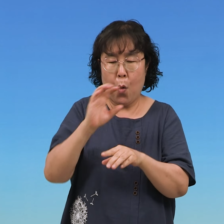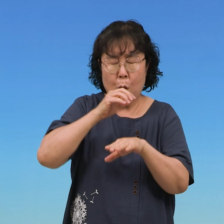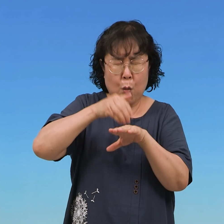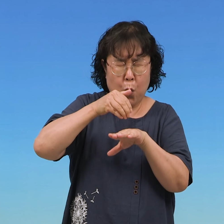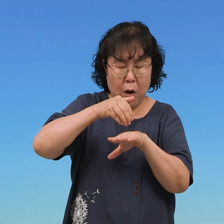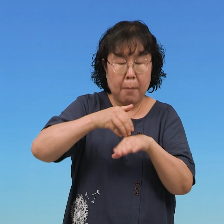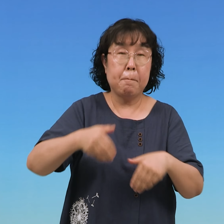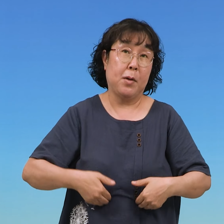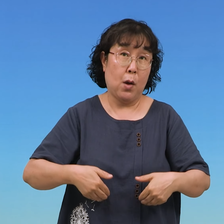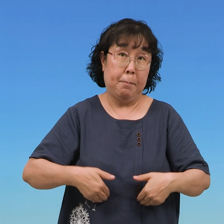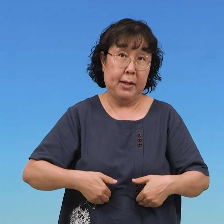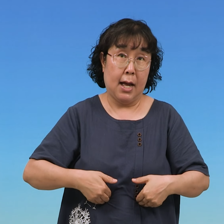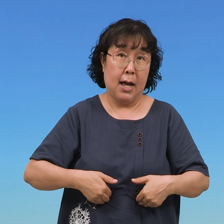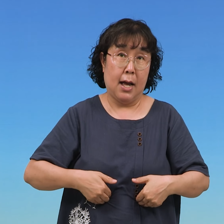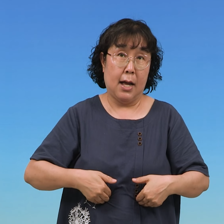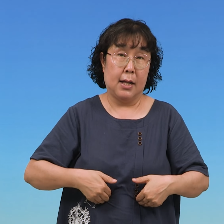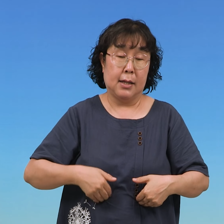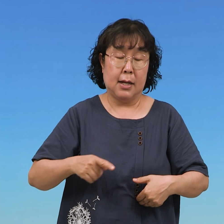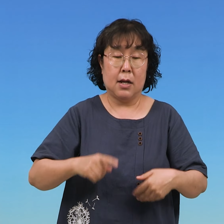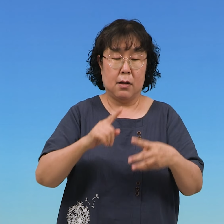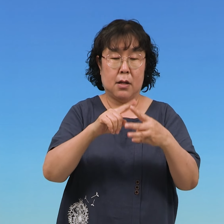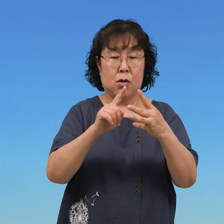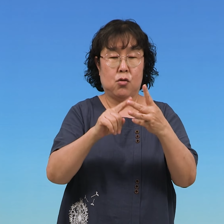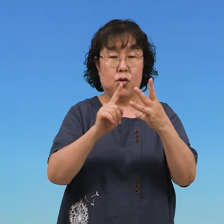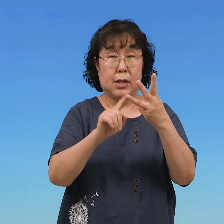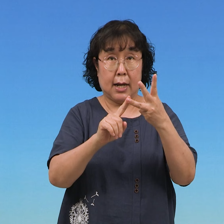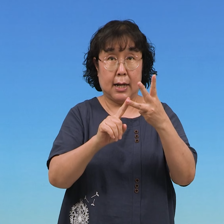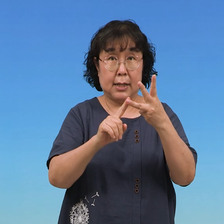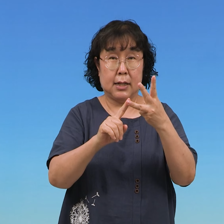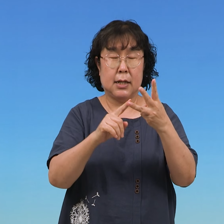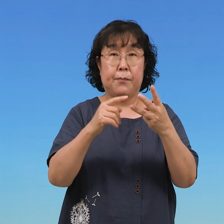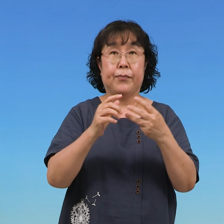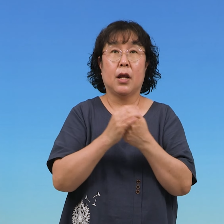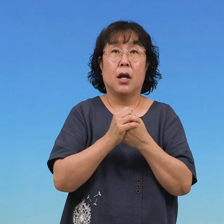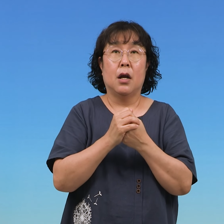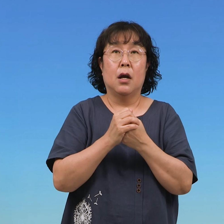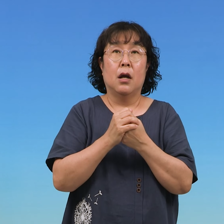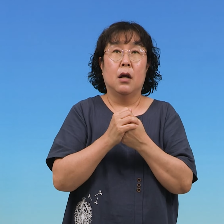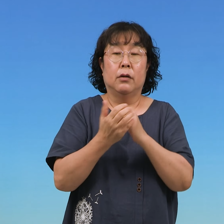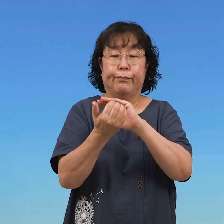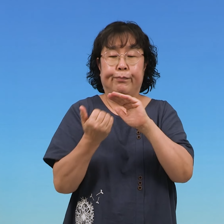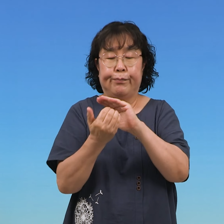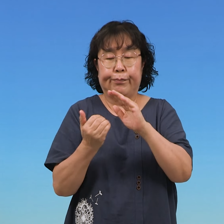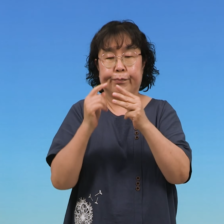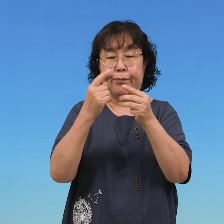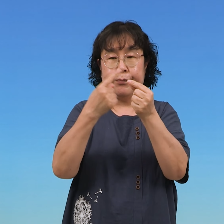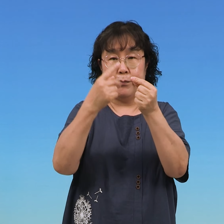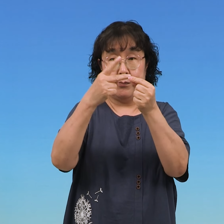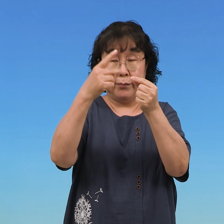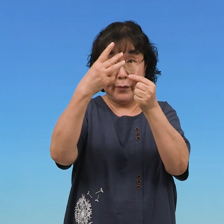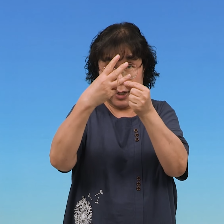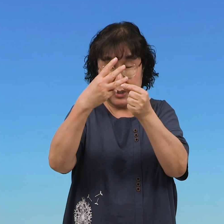네 번째에다가 갖다 뒀지만, 앞에 세 가지는요, 어떤 면에서는 이